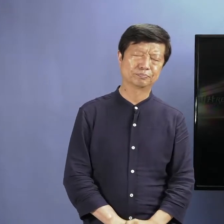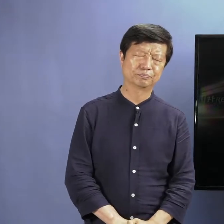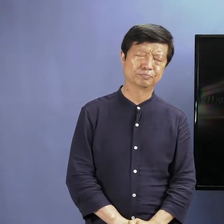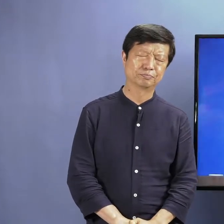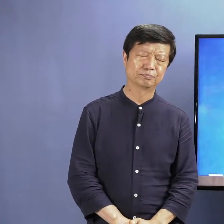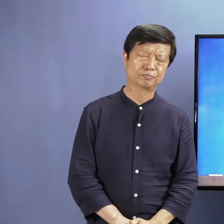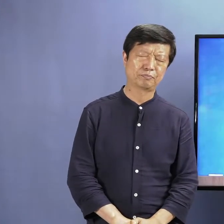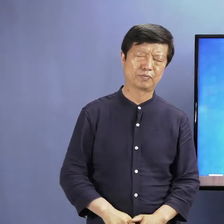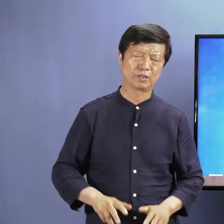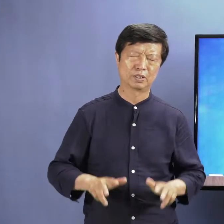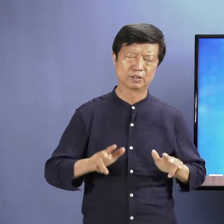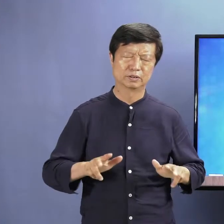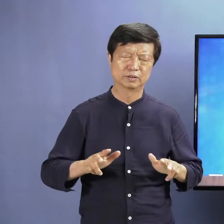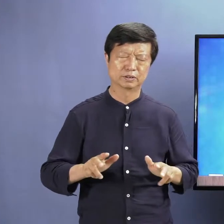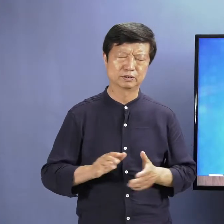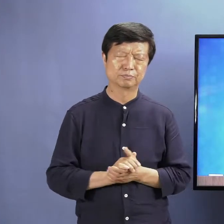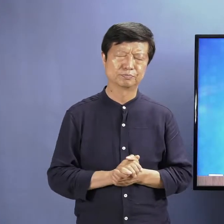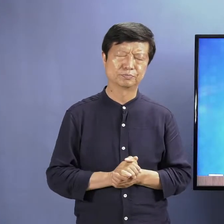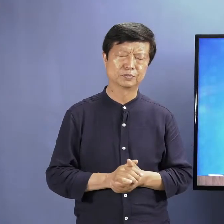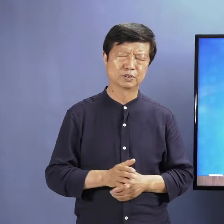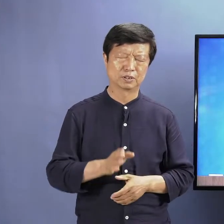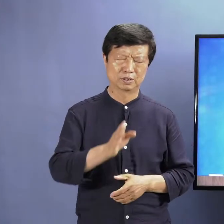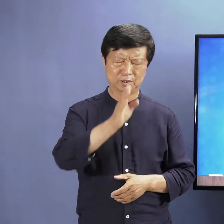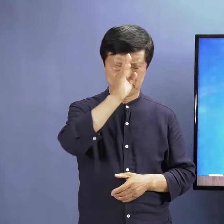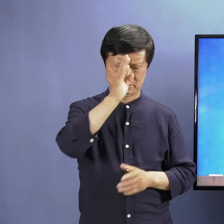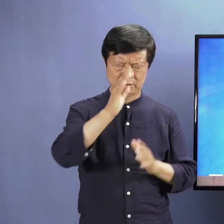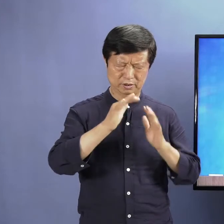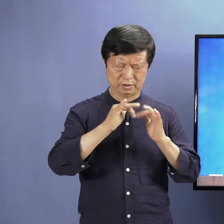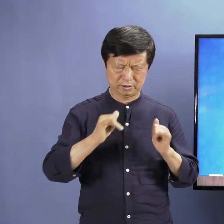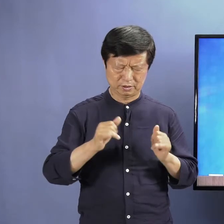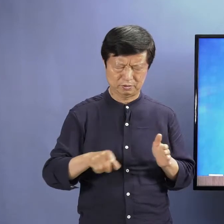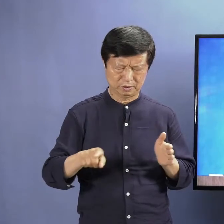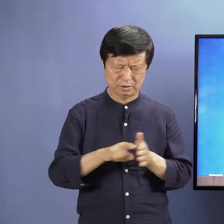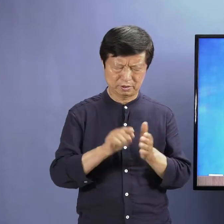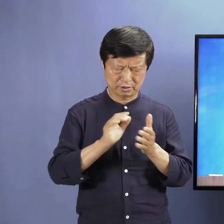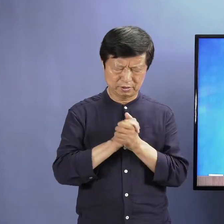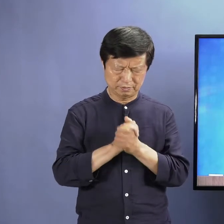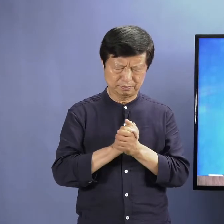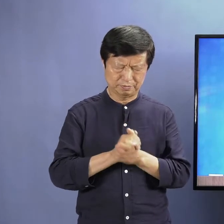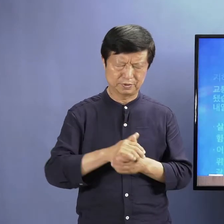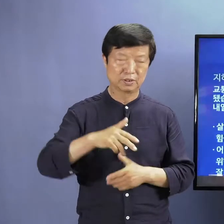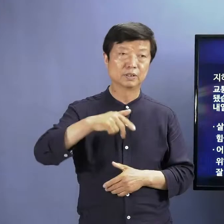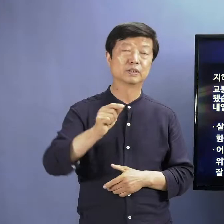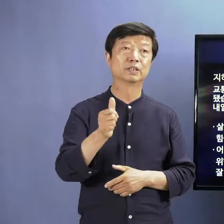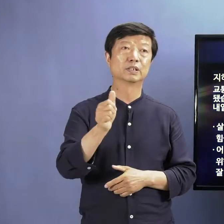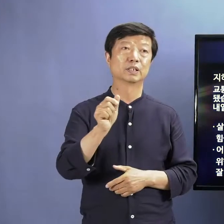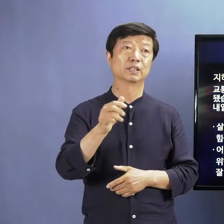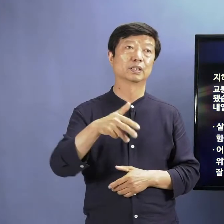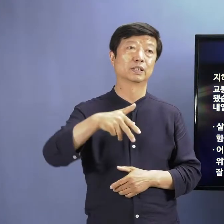이 시간 동안 우리 환우들을 위한 기도를 드리기 원합니다. 지하나 성도님,